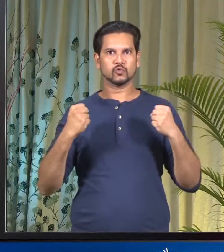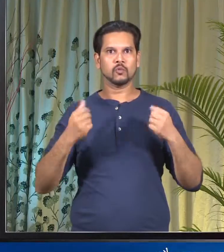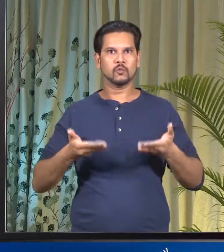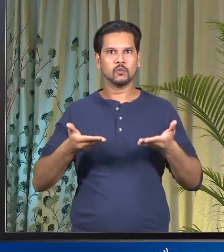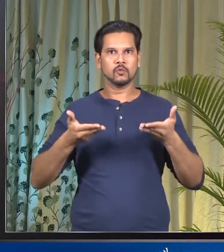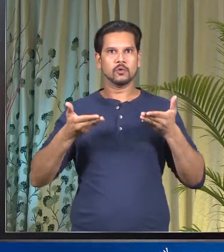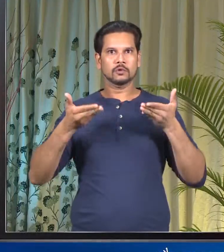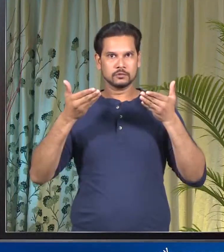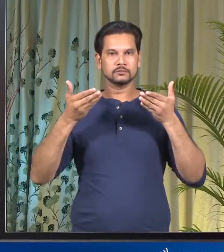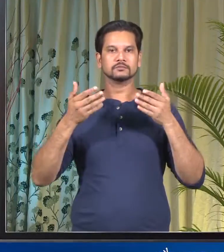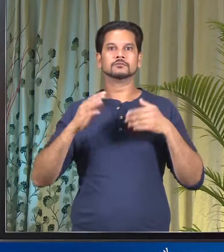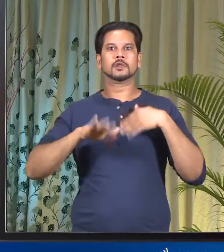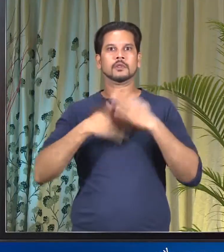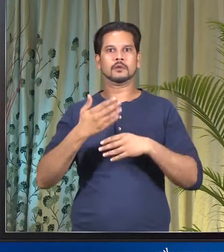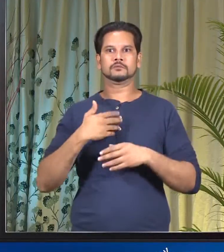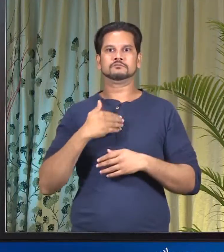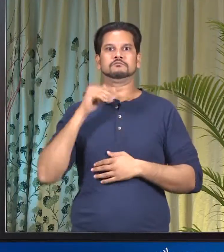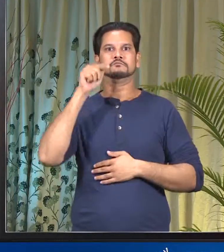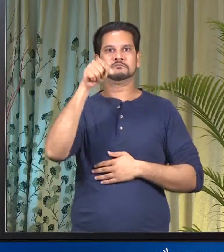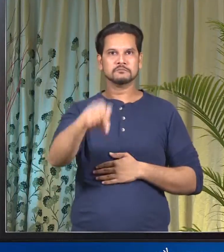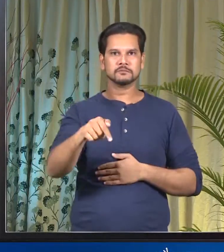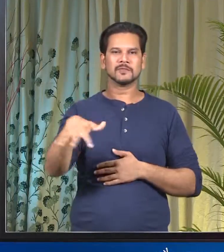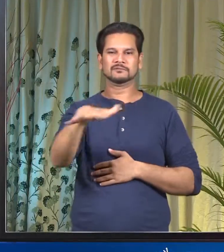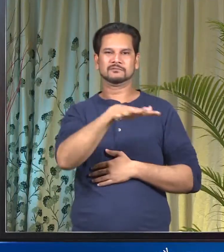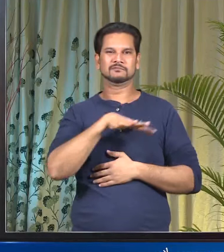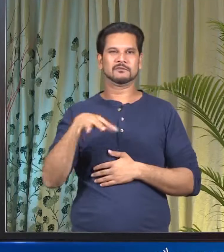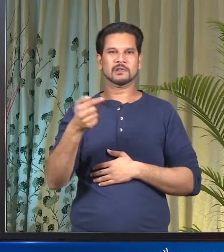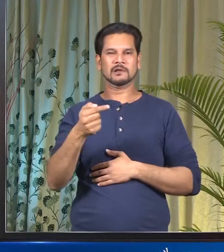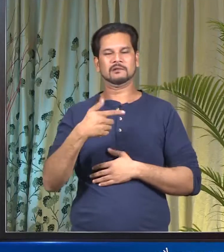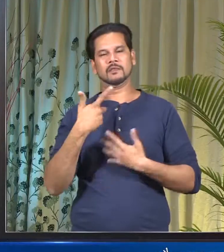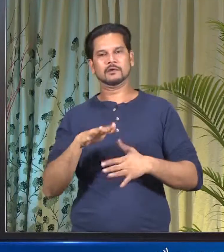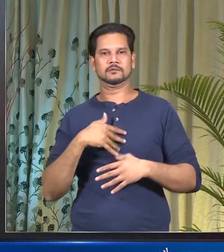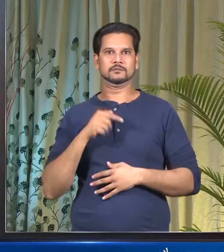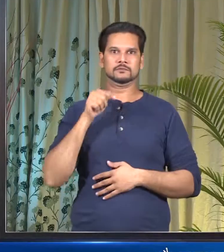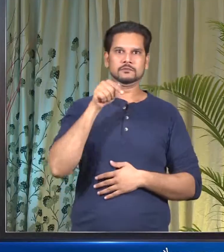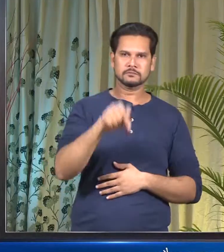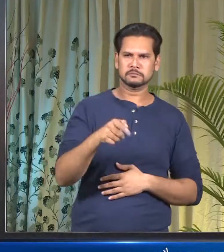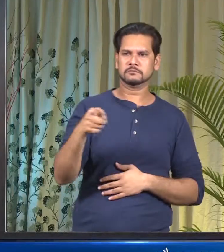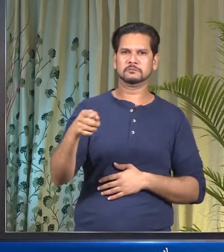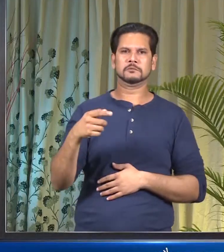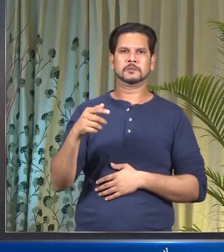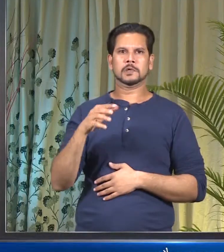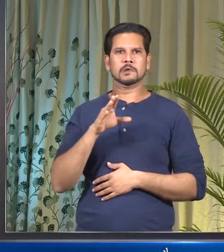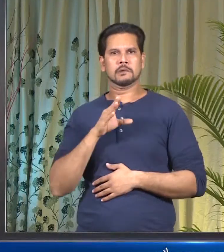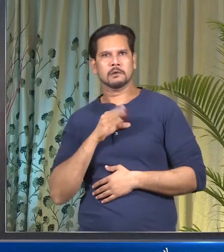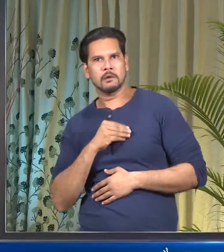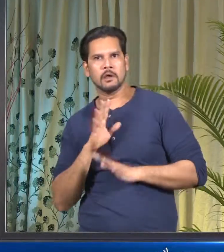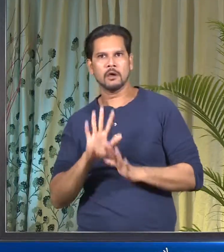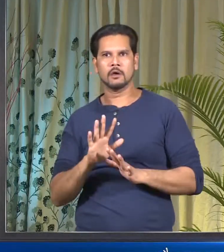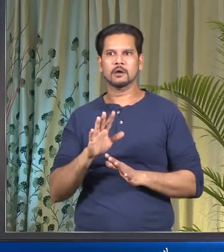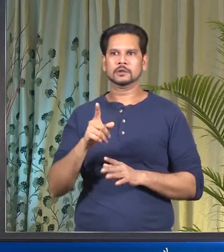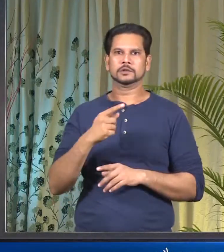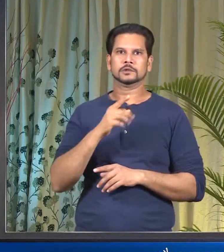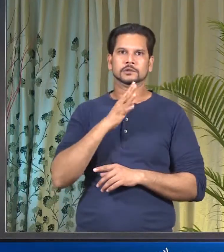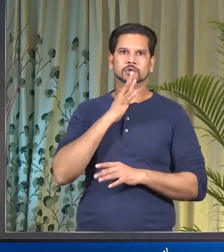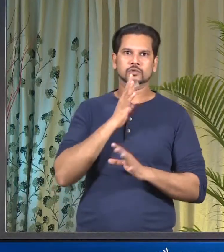में जाते भी है जहां सामने वाले को भले डर मैसुस हो सच्चाई का सामना करने